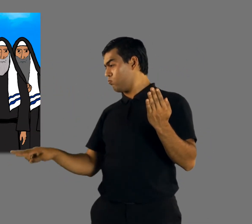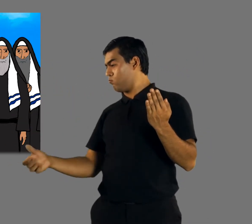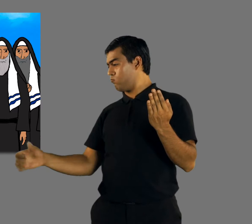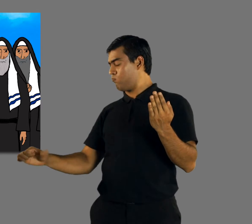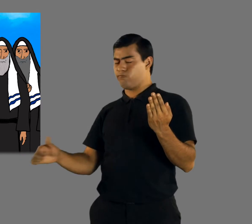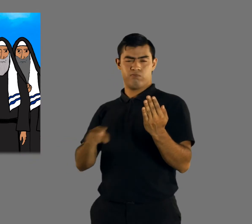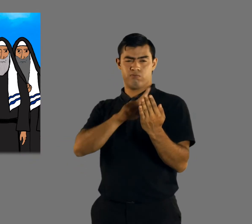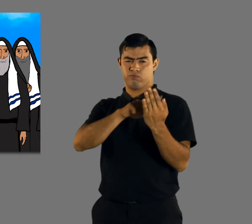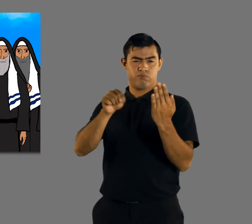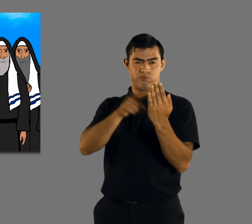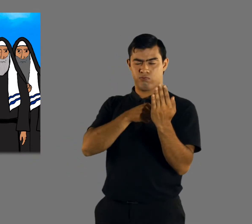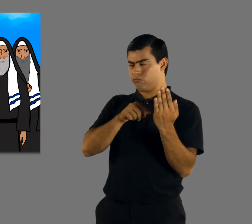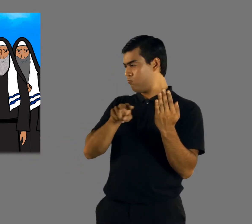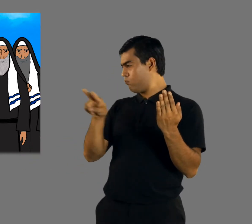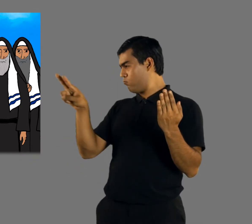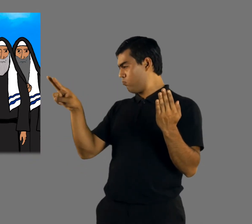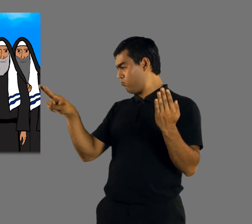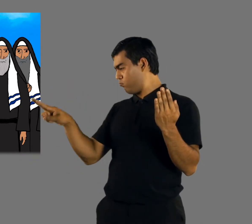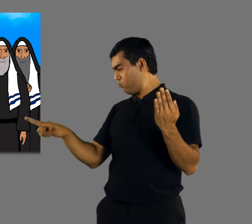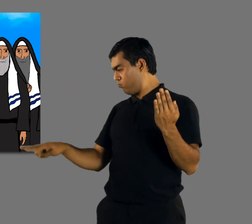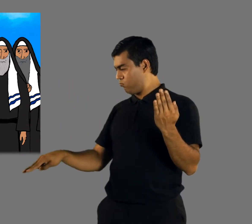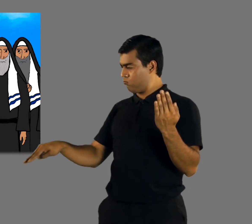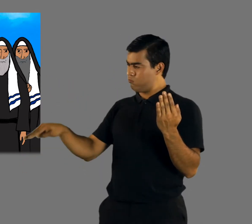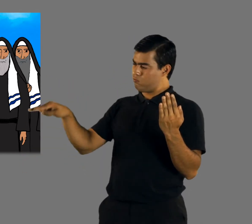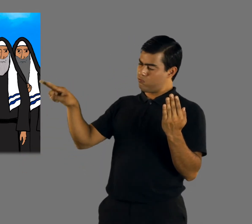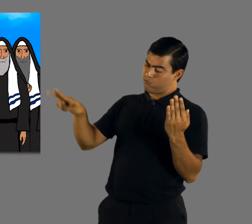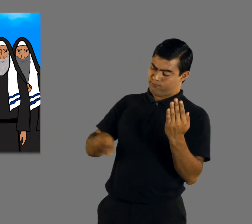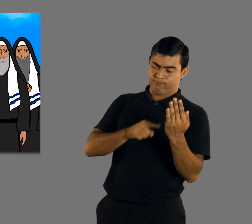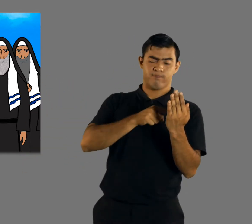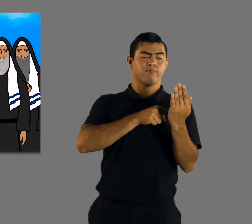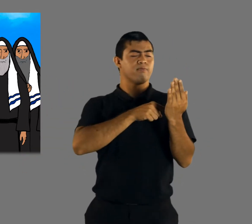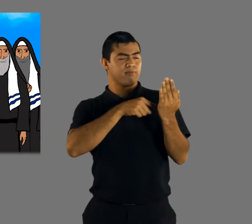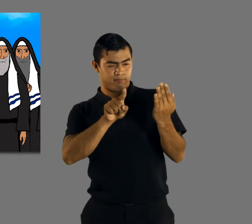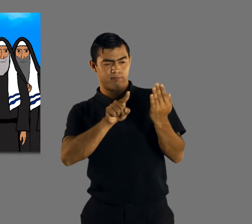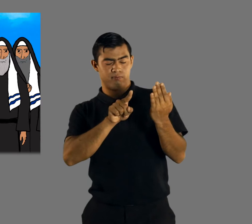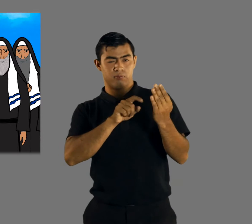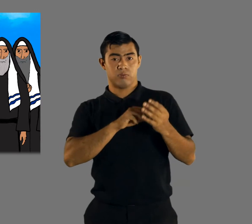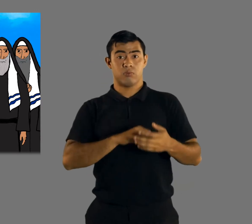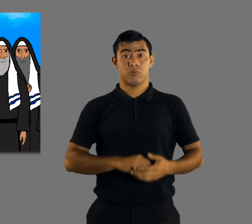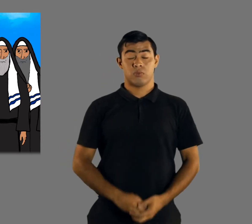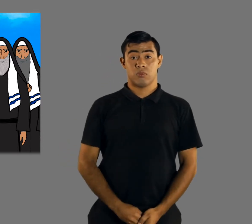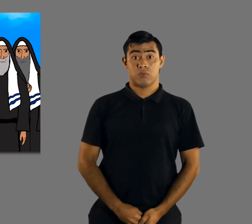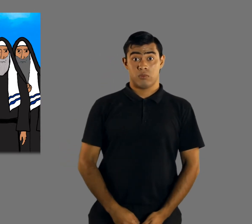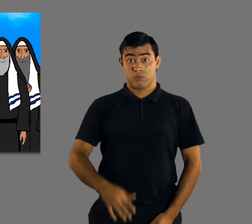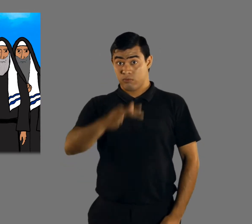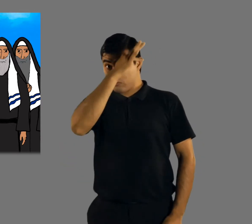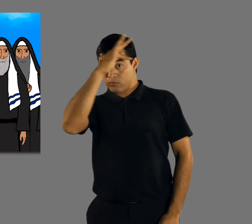personas, las enseñanzas de las personas para aprobarlas o desaprobarlas. El grupo de judíos de los fariseos